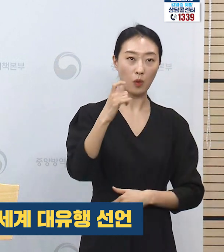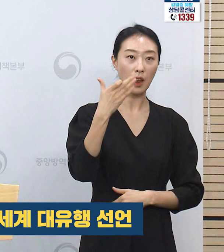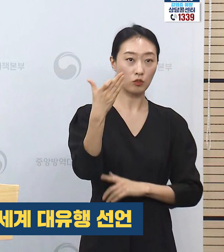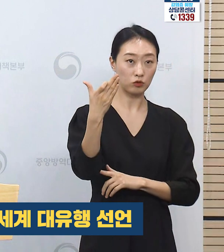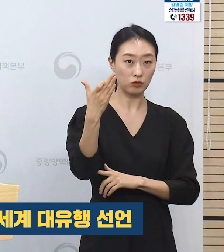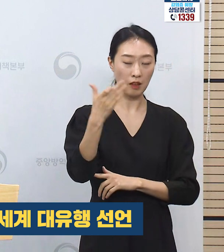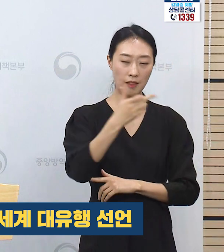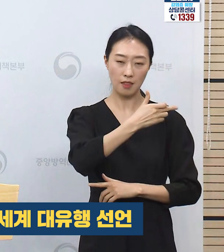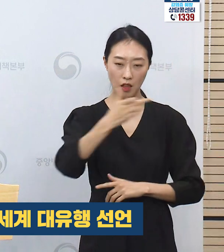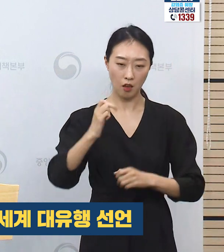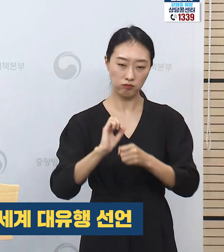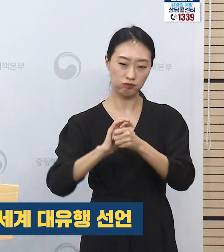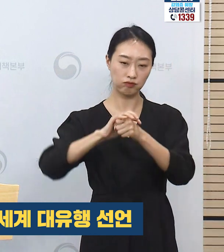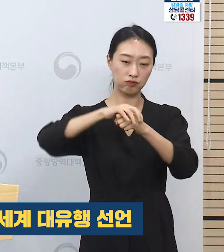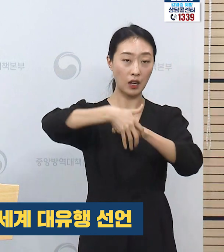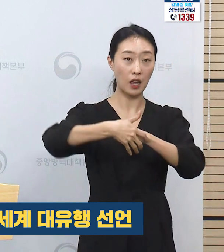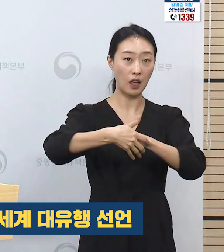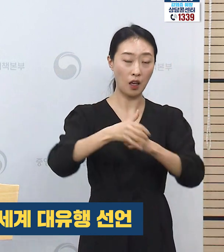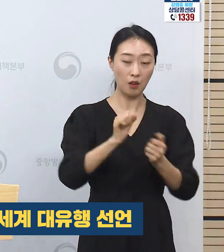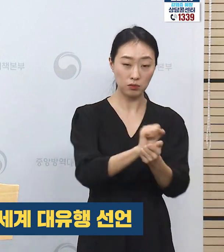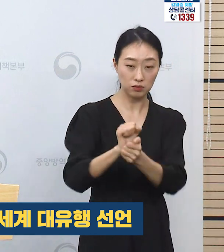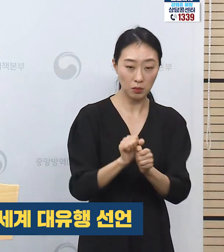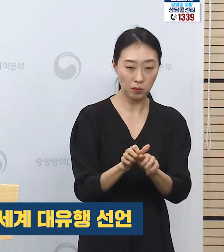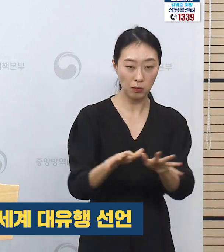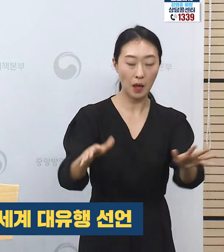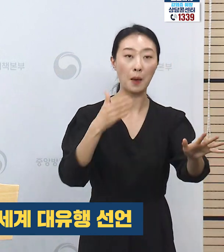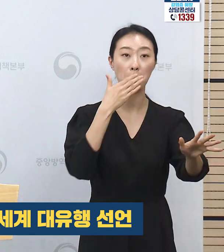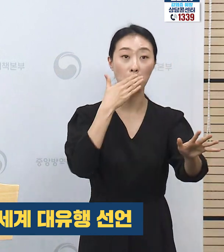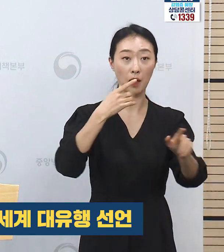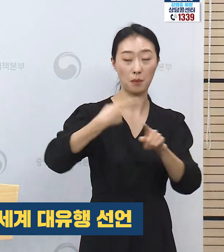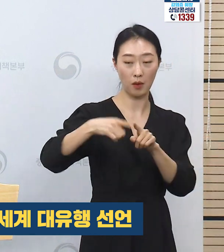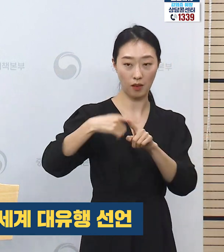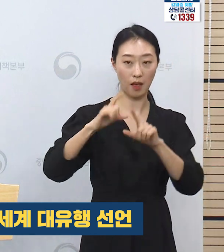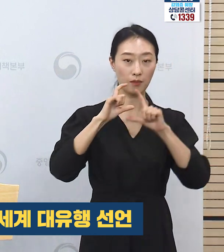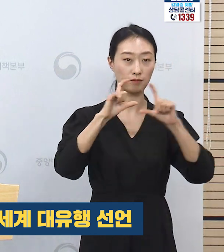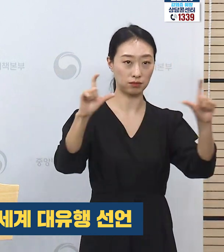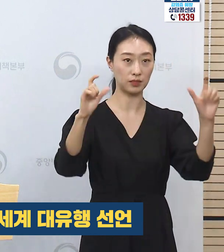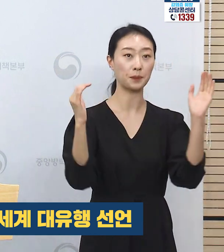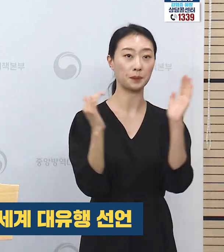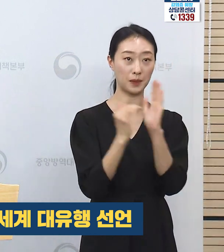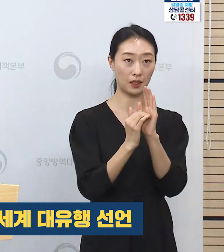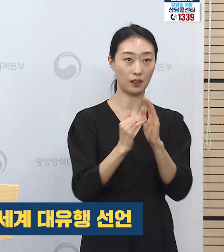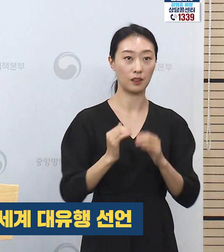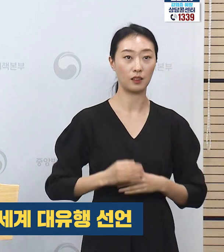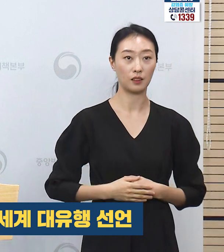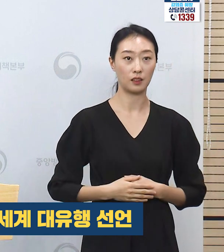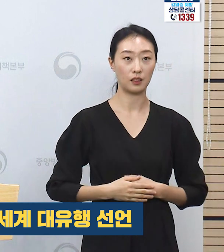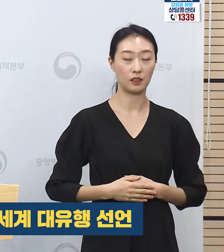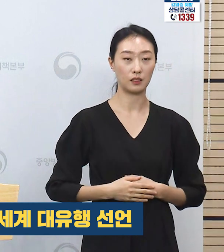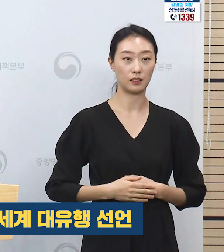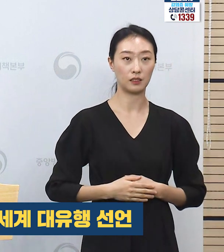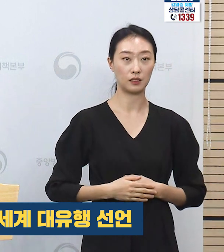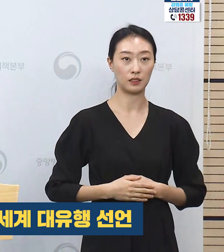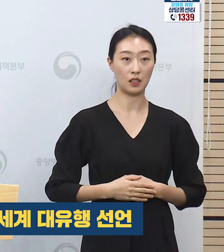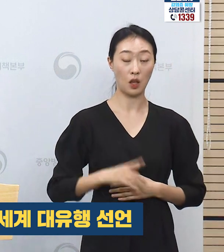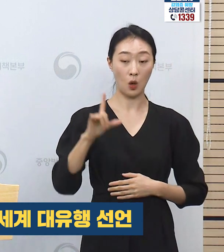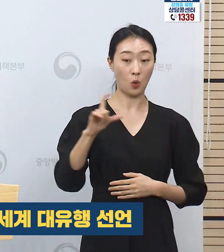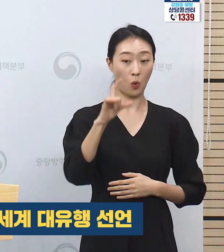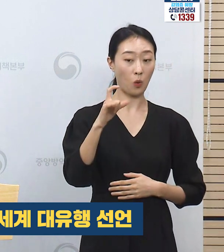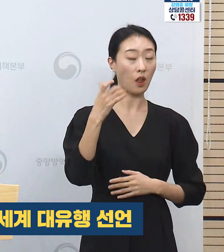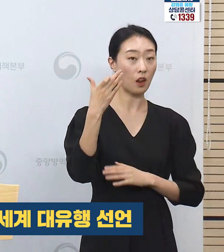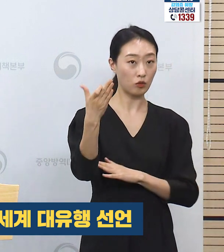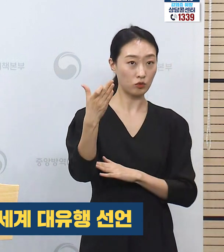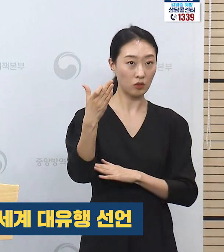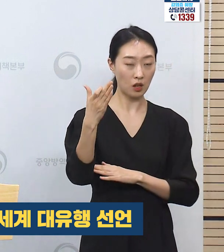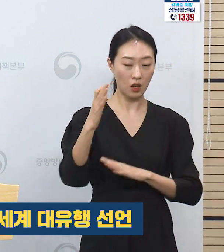특징 지어질 수 있다는 평가를 내렸다고 발언한 것이 발표되었습니다. 사실상 코로나19의